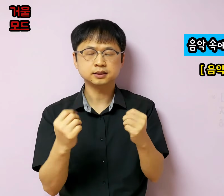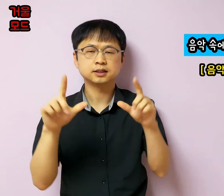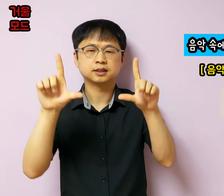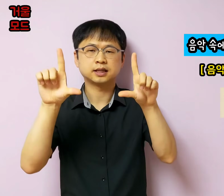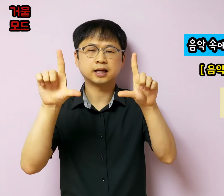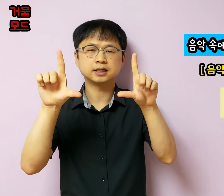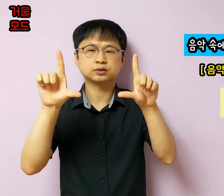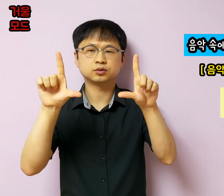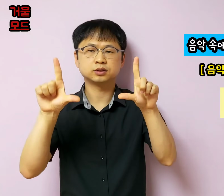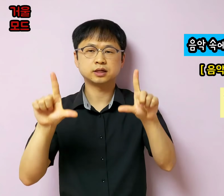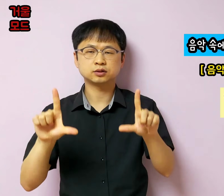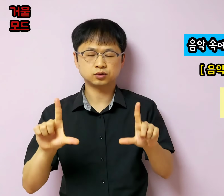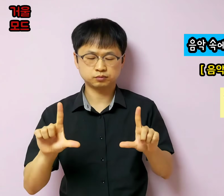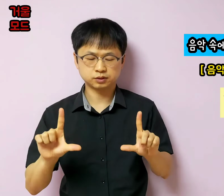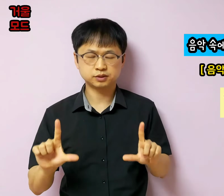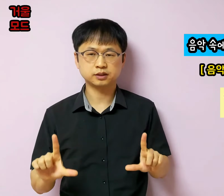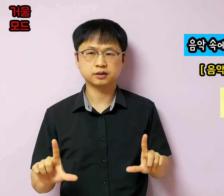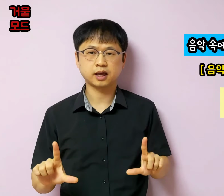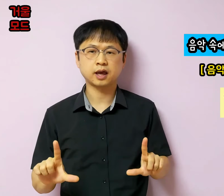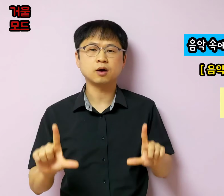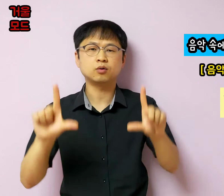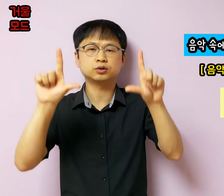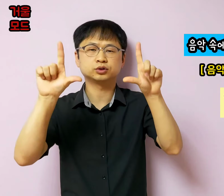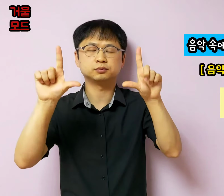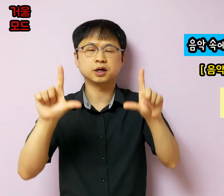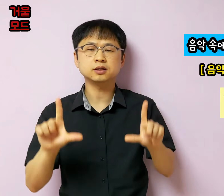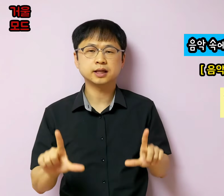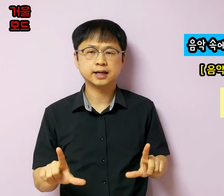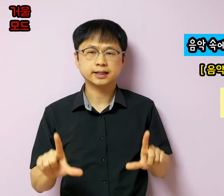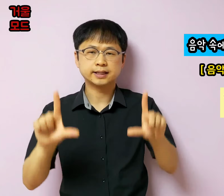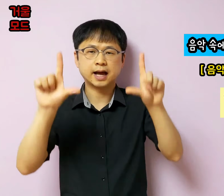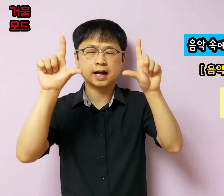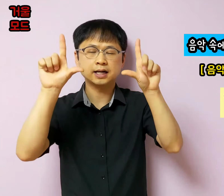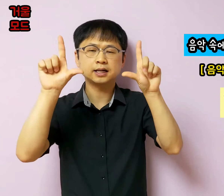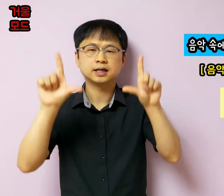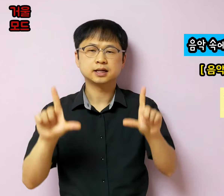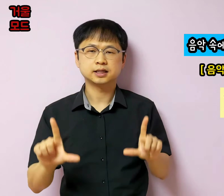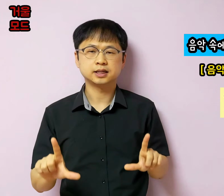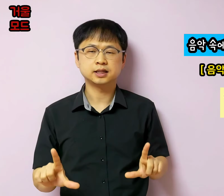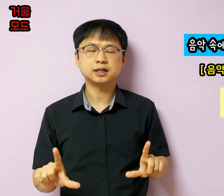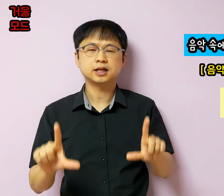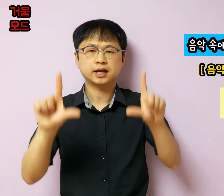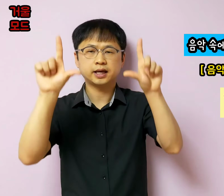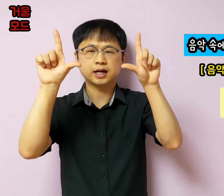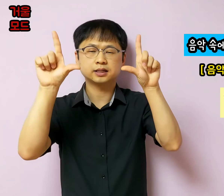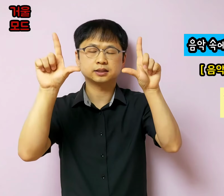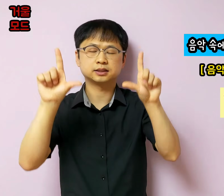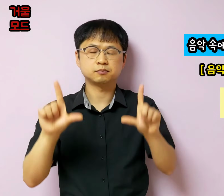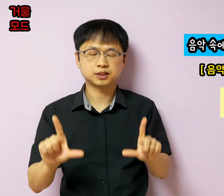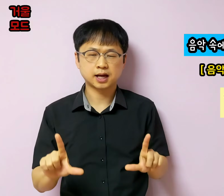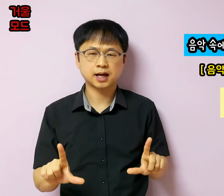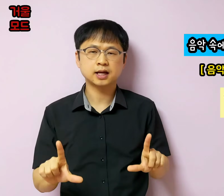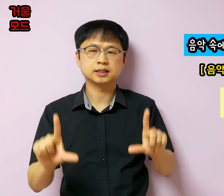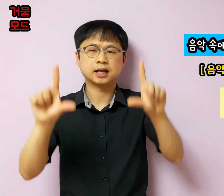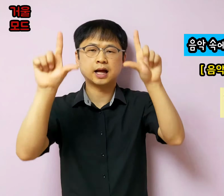많은, 날이란 수어는 양손 엄지검지를 이렇게 올려주시면 날, 일, 해라는 뜻이 됩니다.